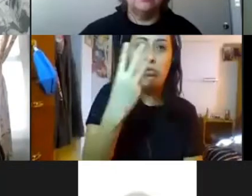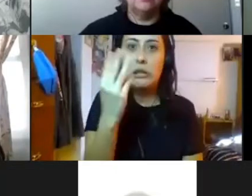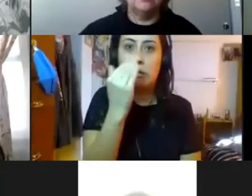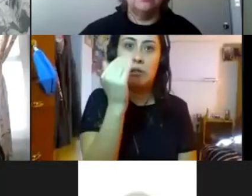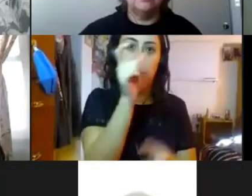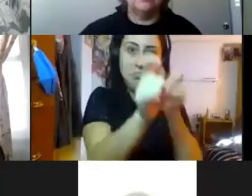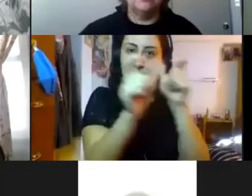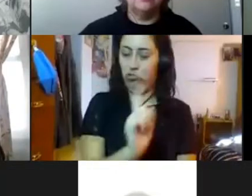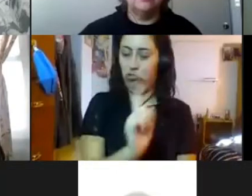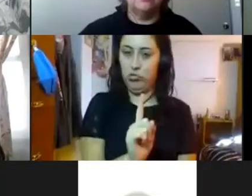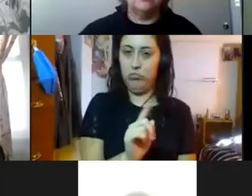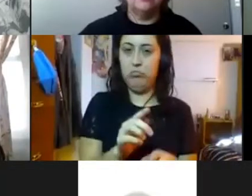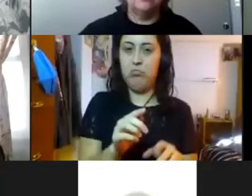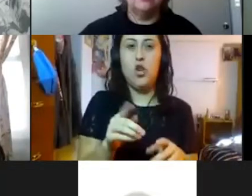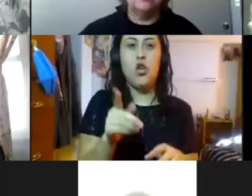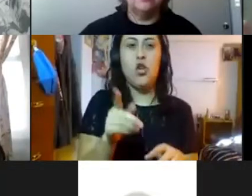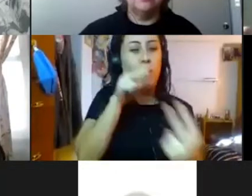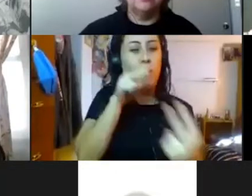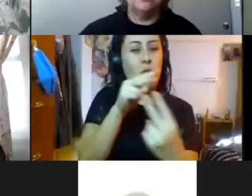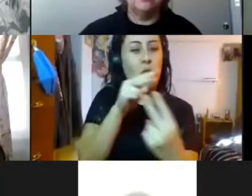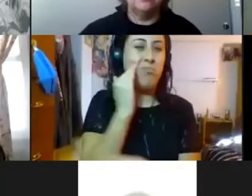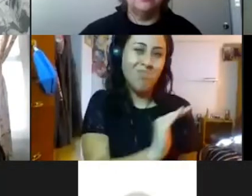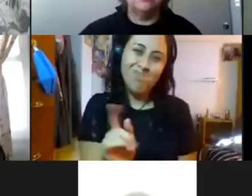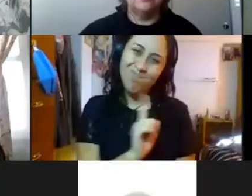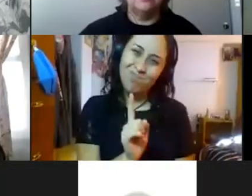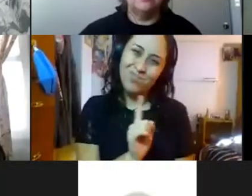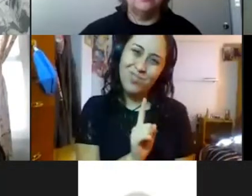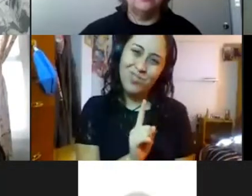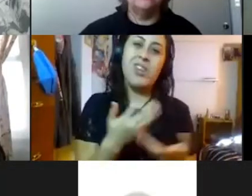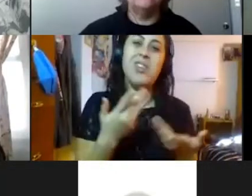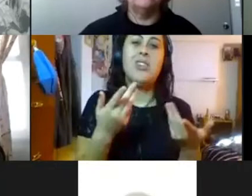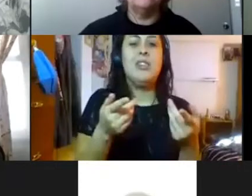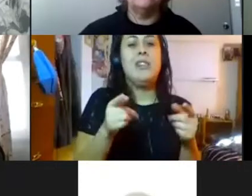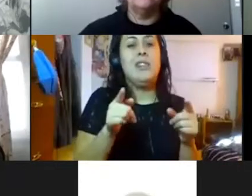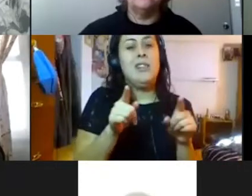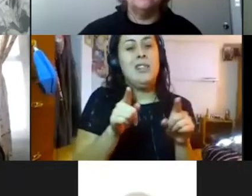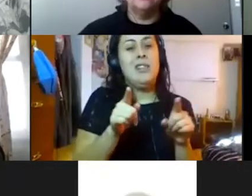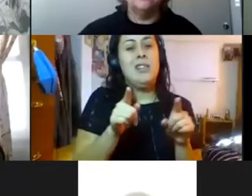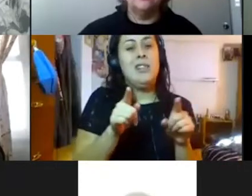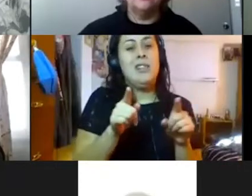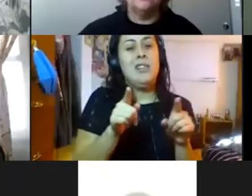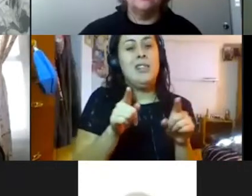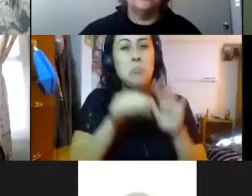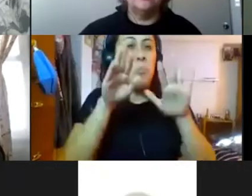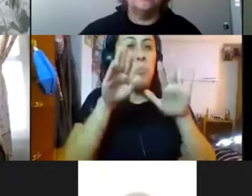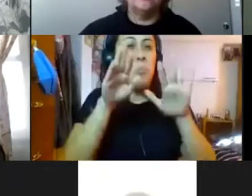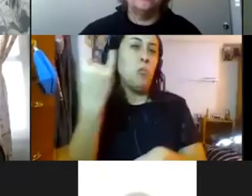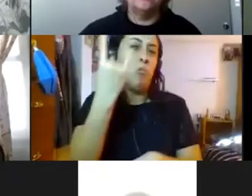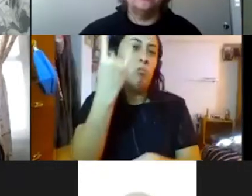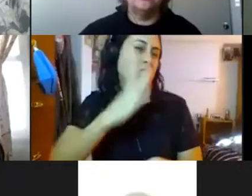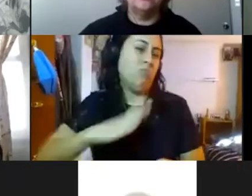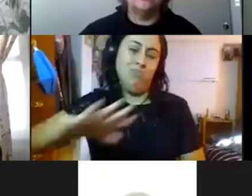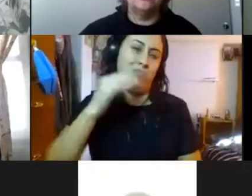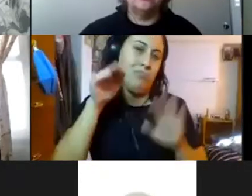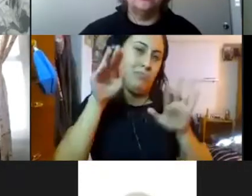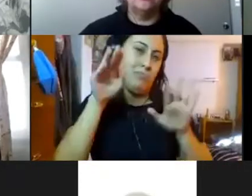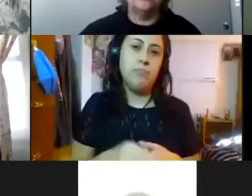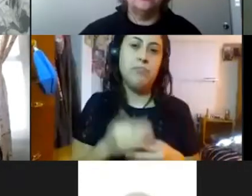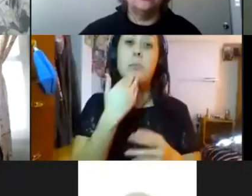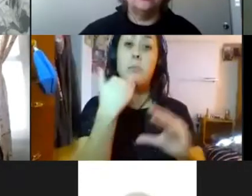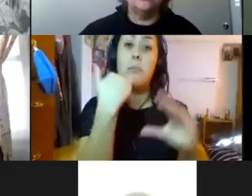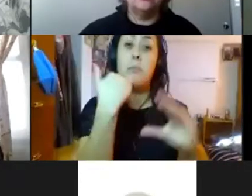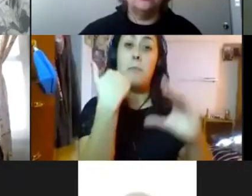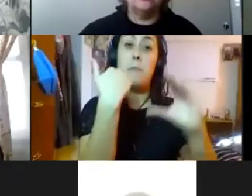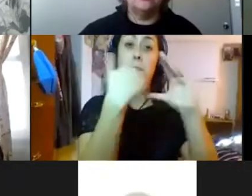muy extraño además no poder estar, a nosotros también nos pasa en la universidad, y también se envía un trabajo de guías. Entonces, para